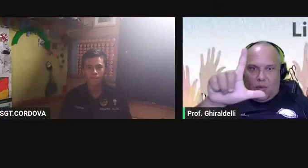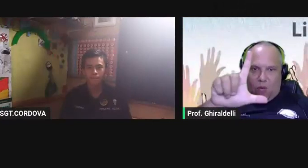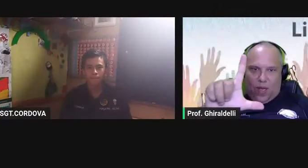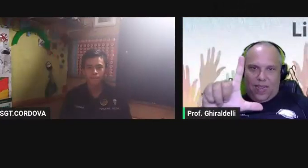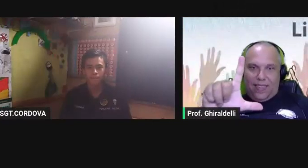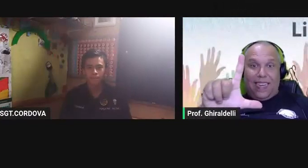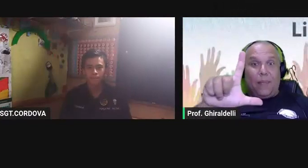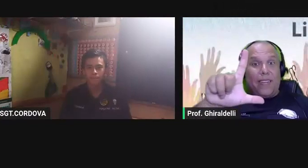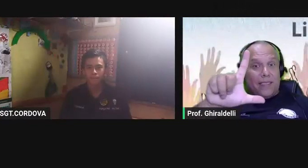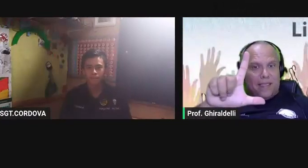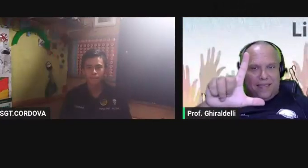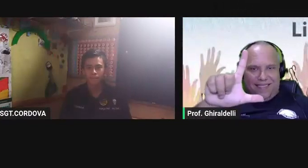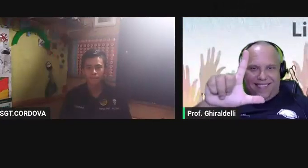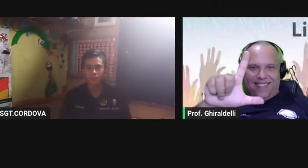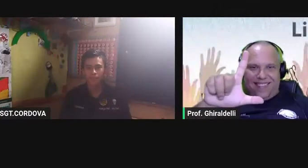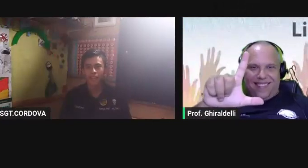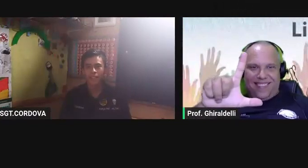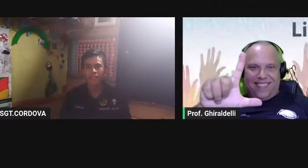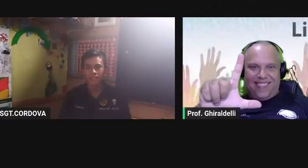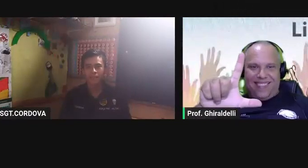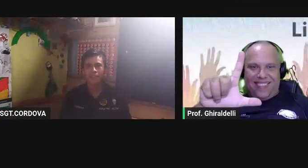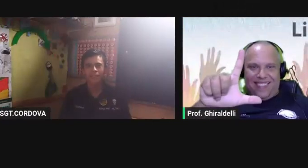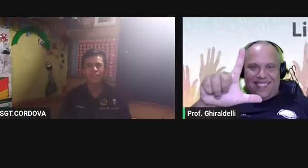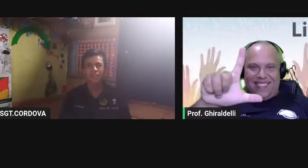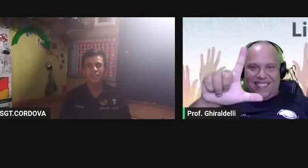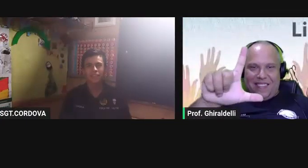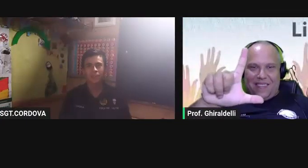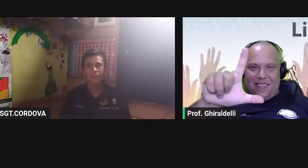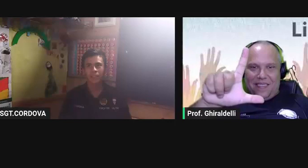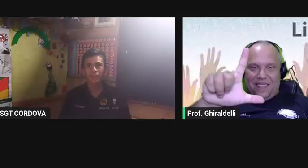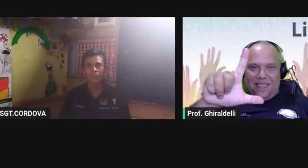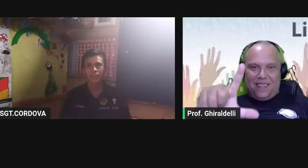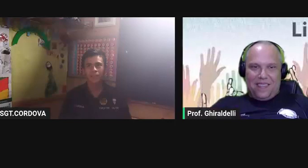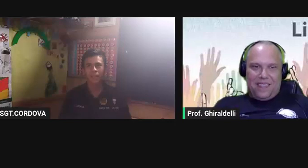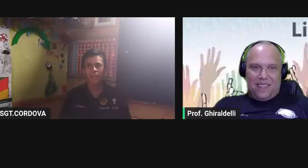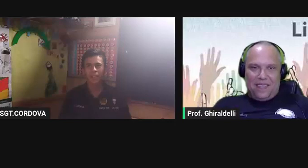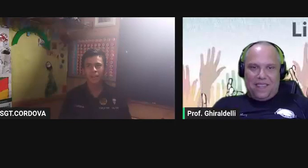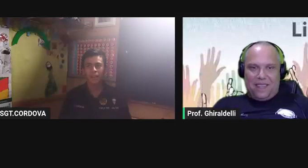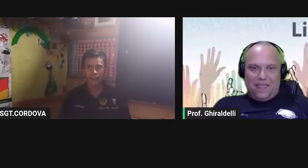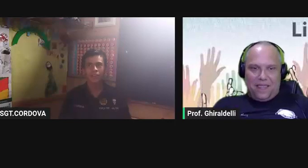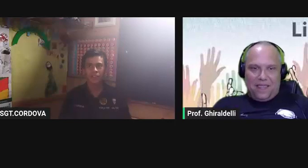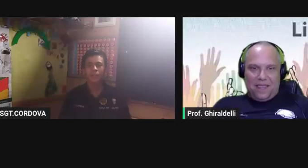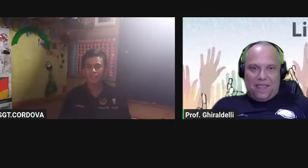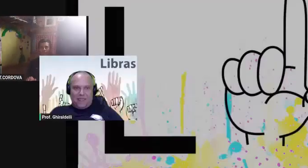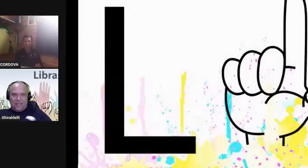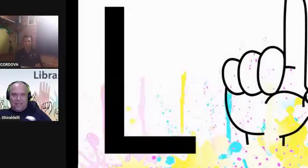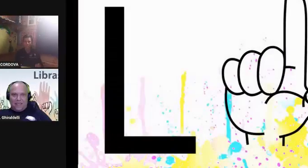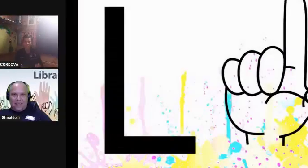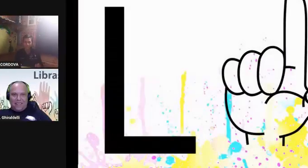É de Libras. L de Libra. Se eu não me engano, ele é L de Libra.